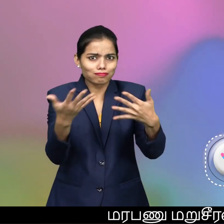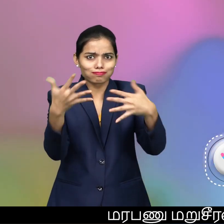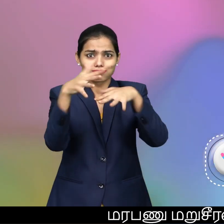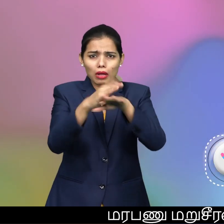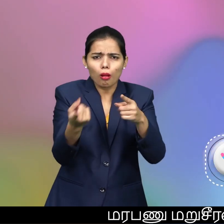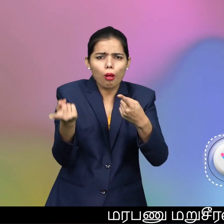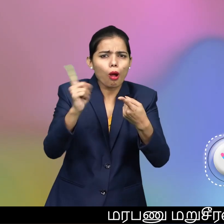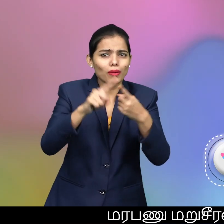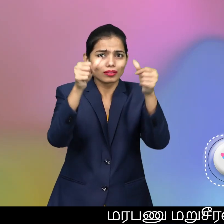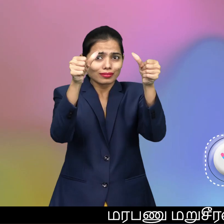ஏற்படுகிறது.